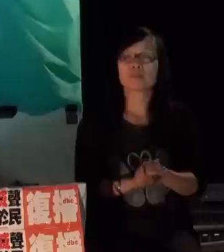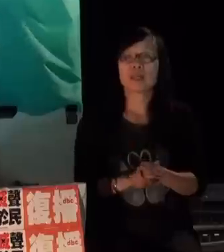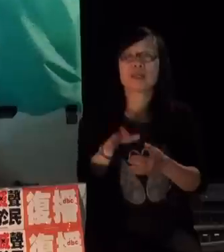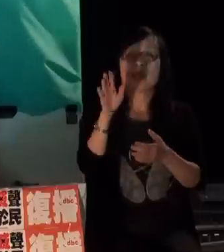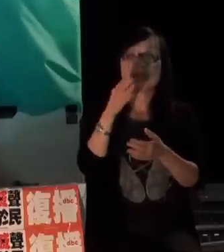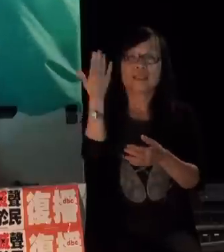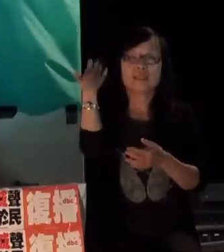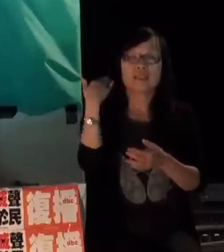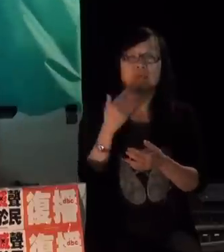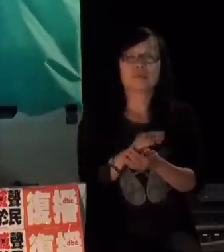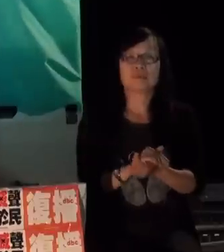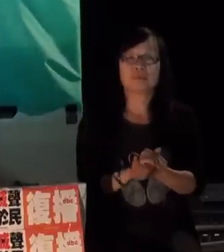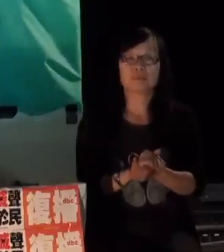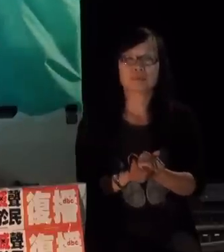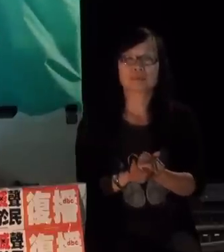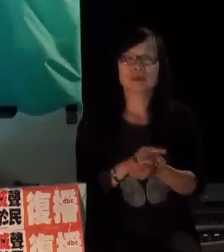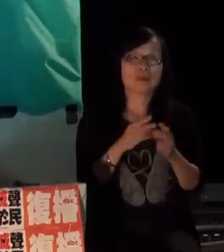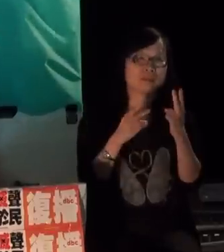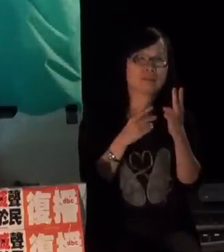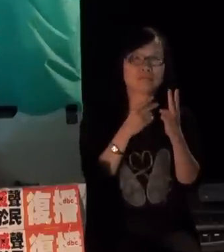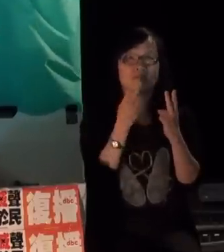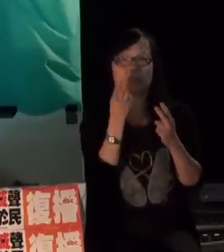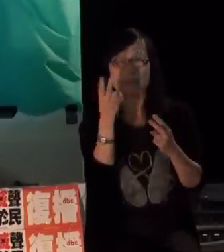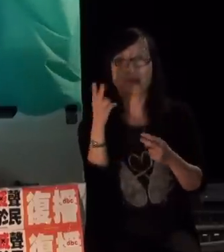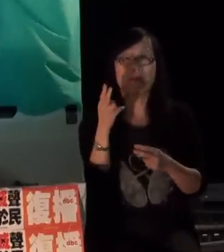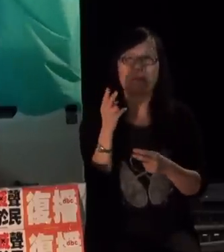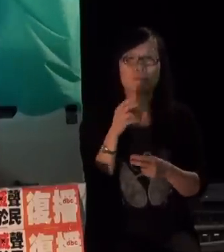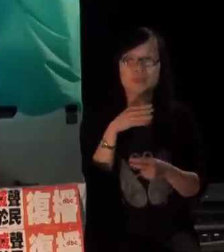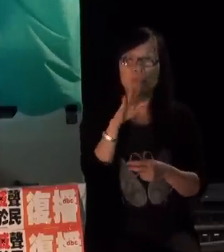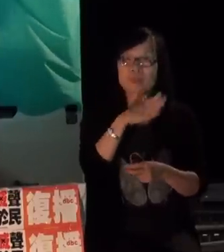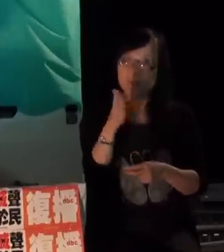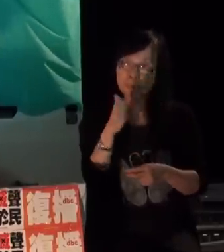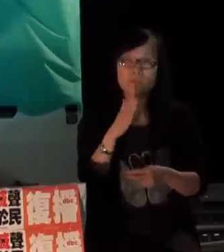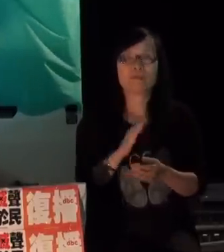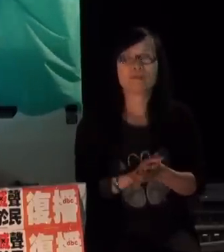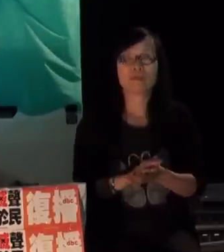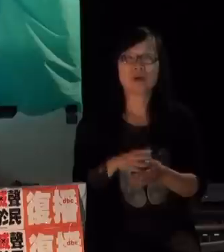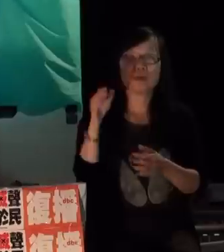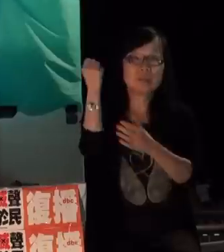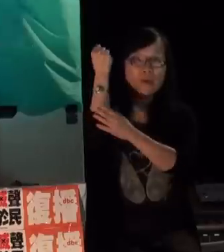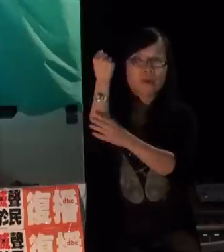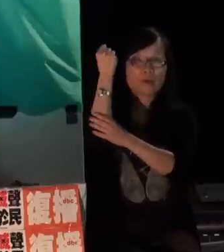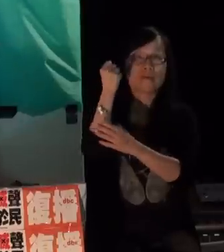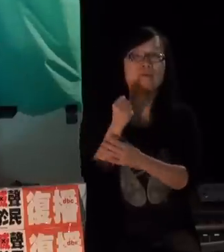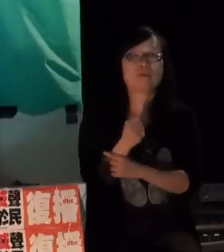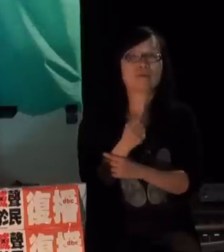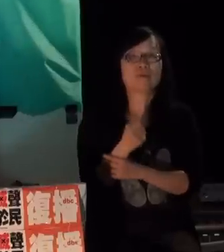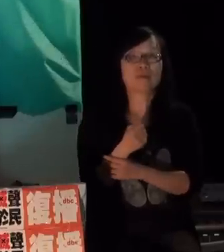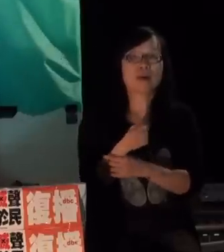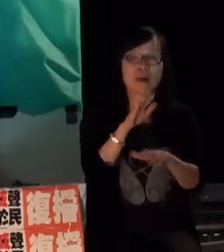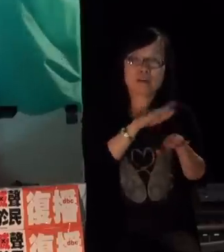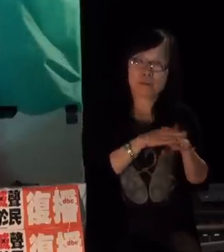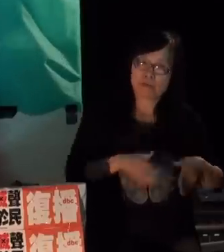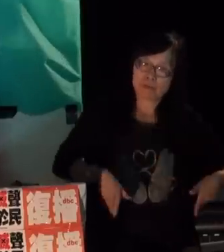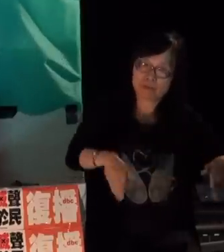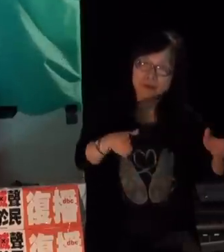期都參與學民思潮，嗰時冇人嘅，得個廿個人嘅啫。好早期幫佢做有陣時做遊行啊，派傳單做街站啊。我哋